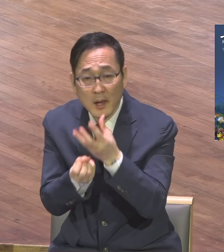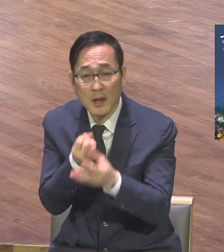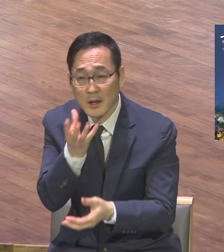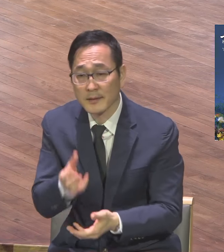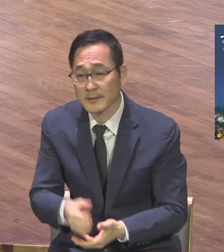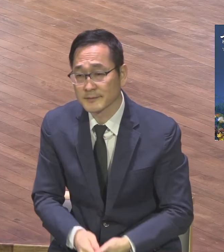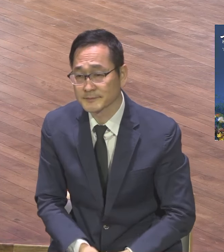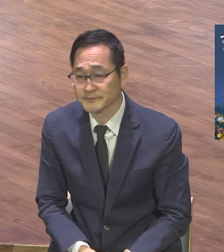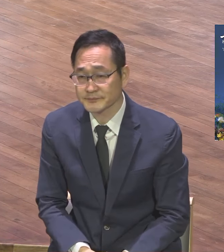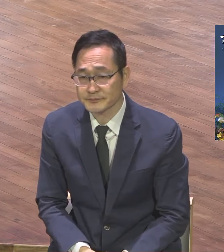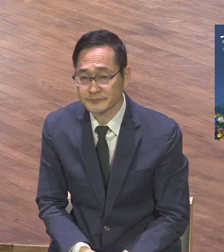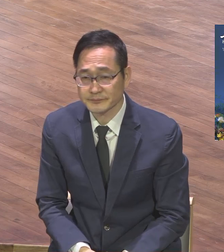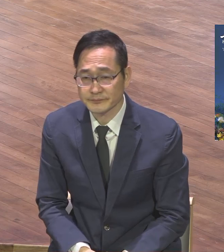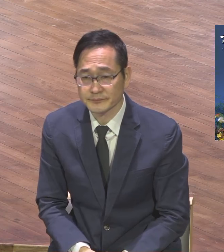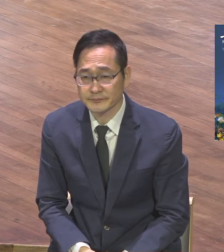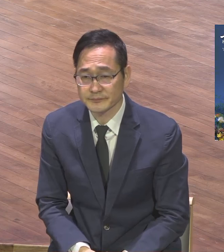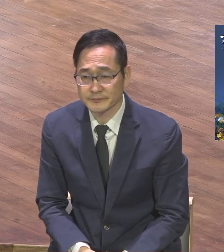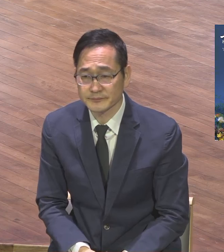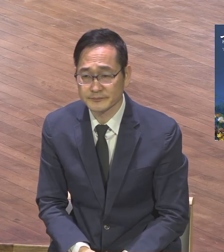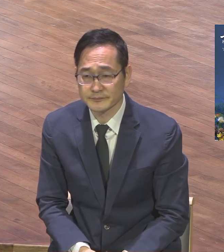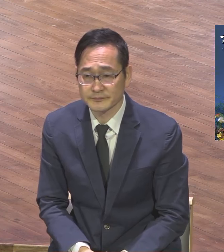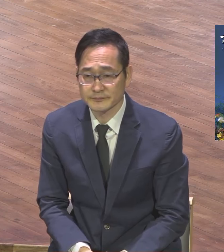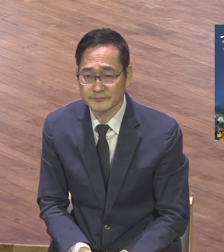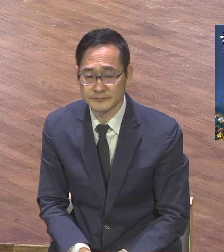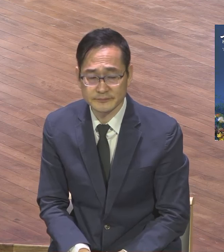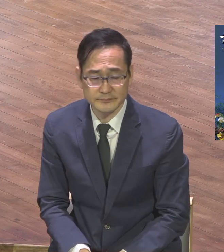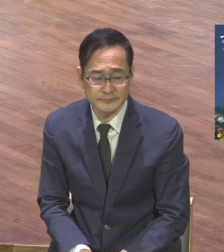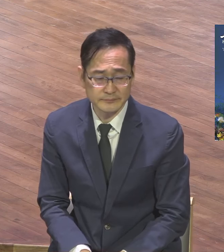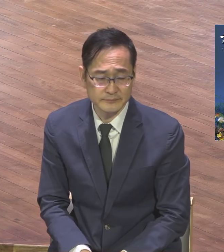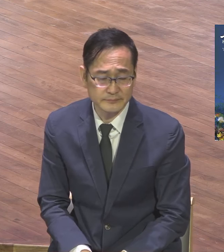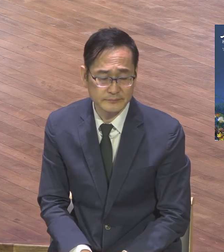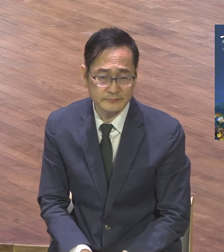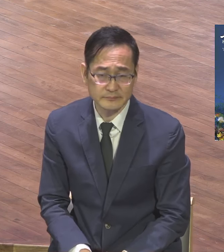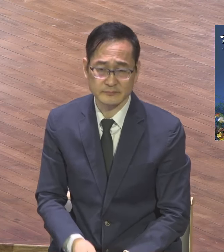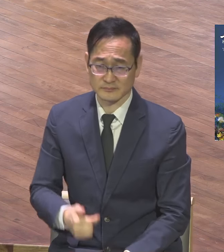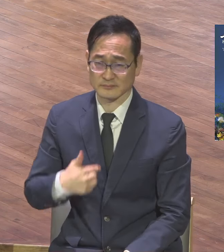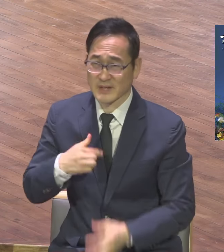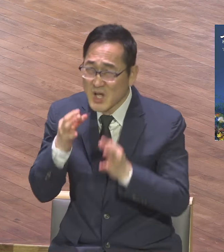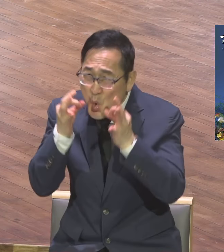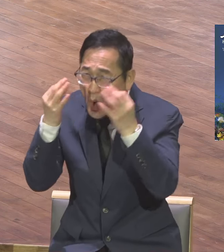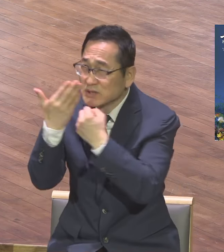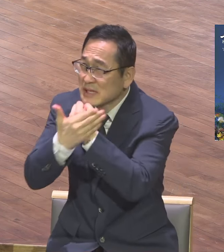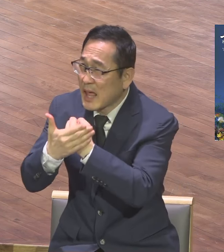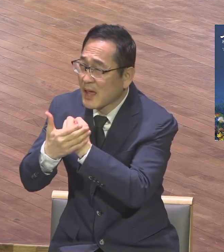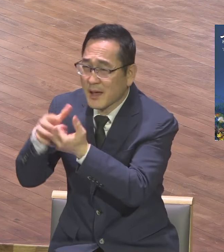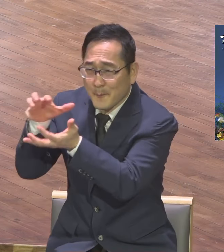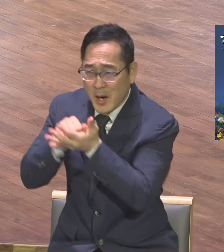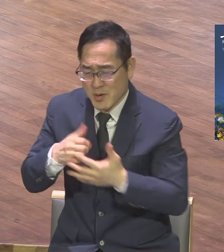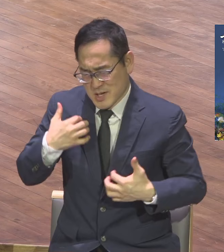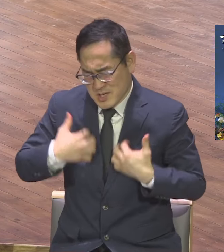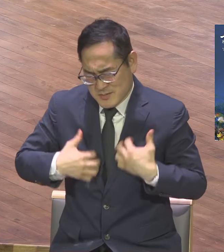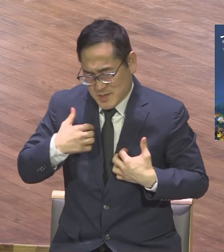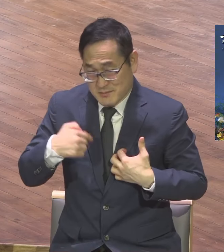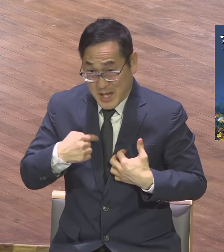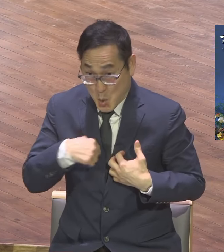인간의 힘과 노력으로 되는 게 아니에요. 내가 은혜 안에 살아야지 않아도 되는 게 아닙니다. 우리